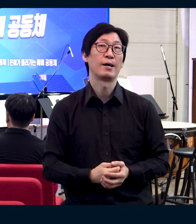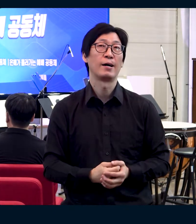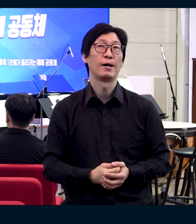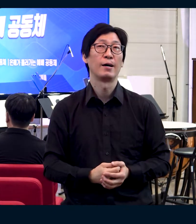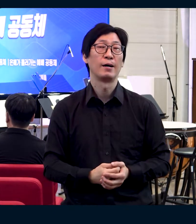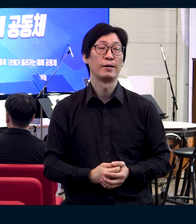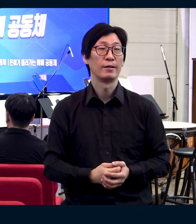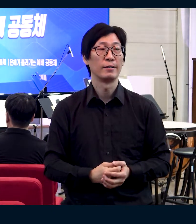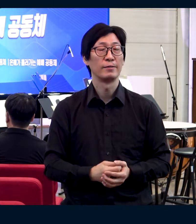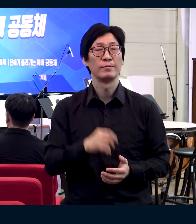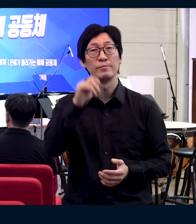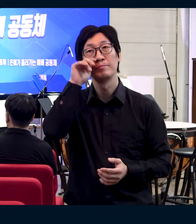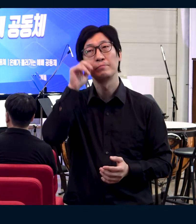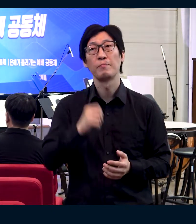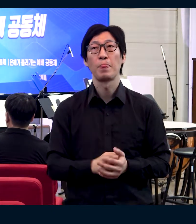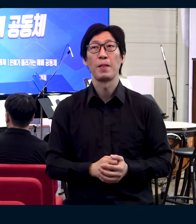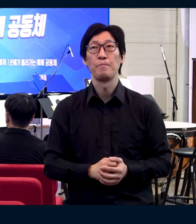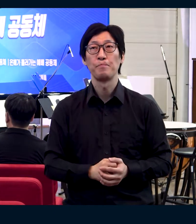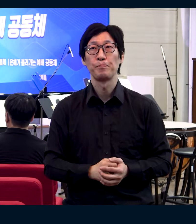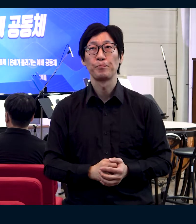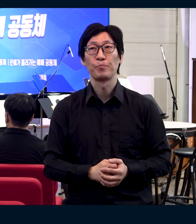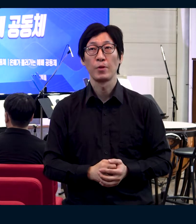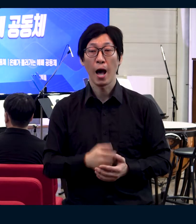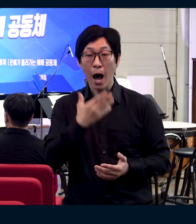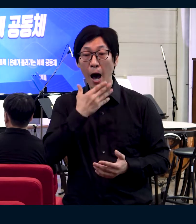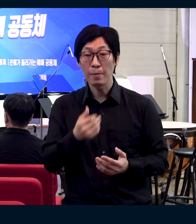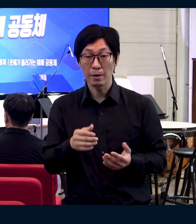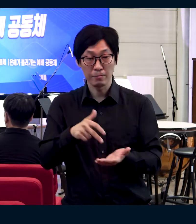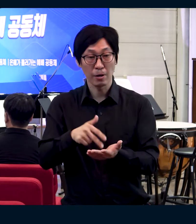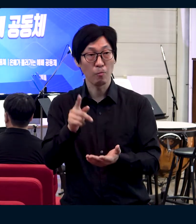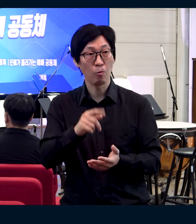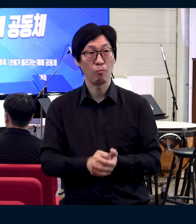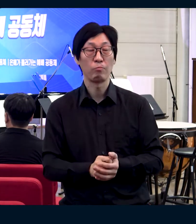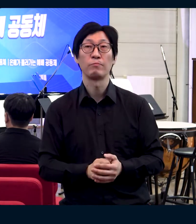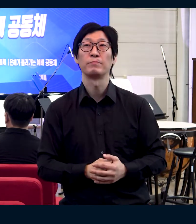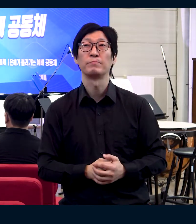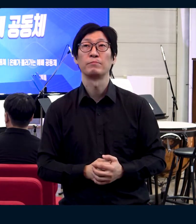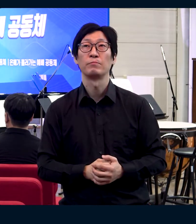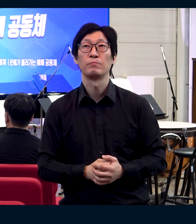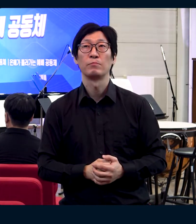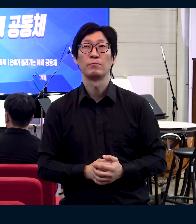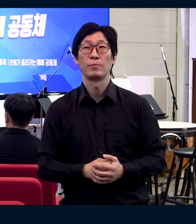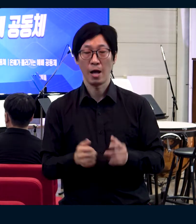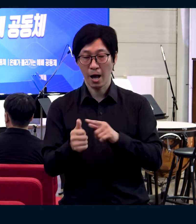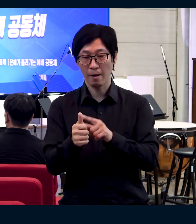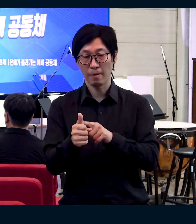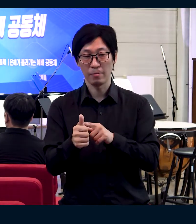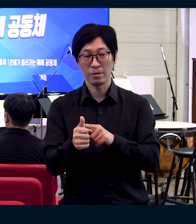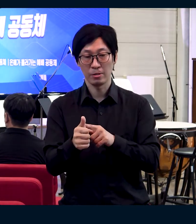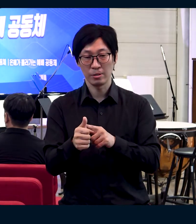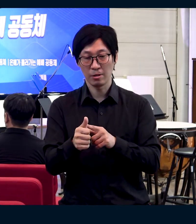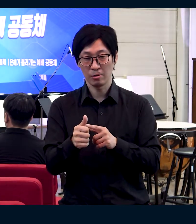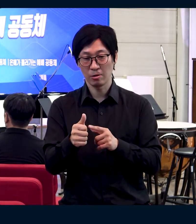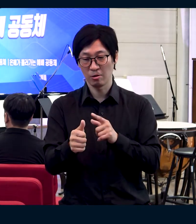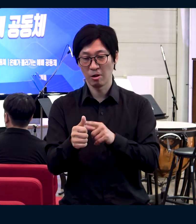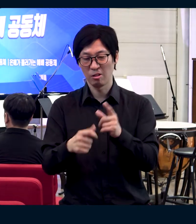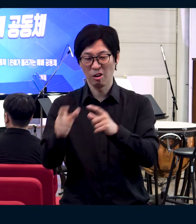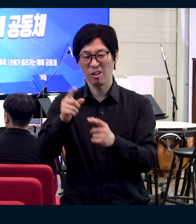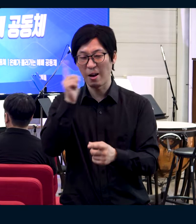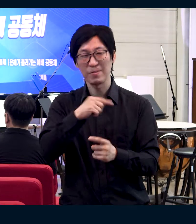있지만, 꼼수지만요. 자, 아브라함의 경우 사실 제가 볼 때는 이 아브라함이 죄질이 더 안